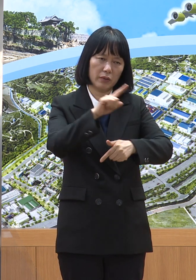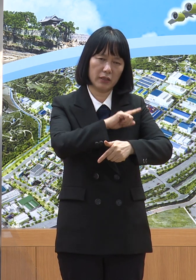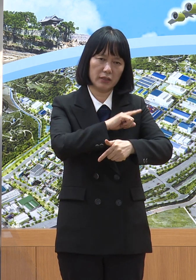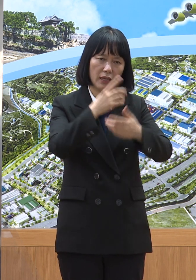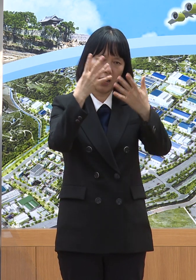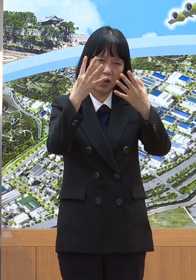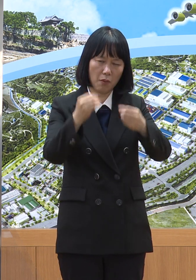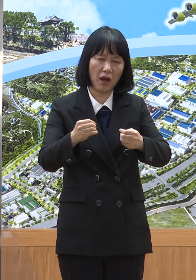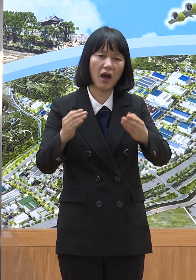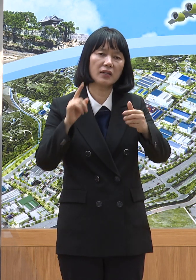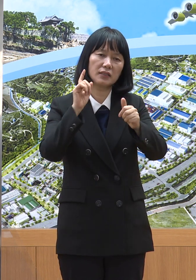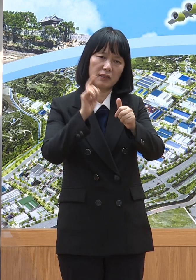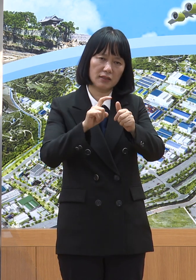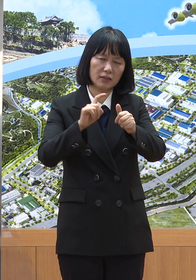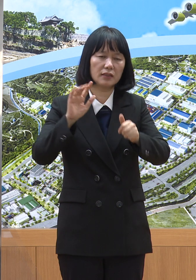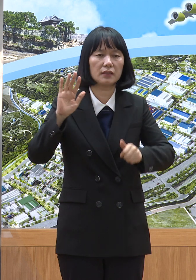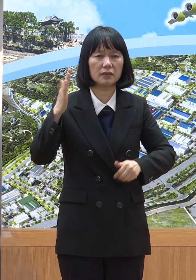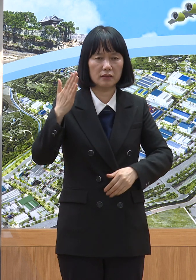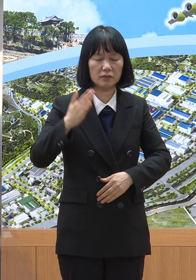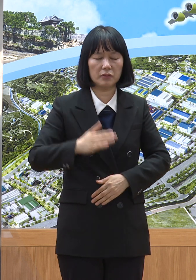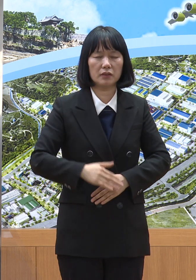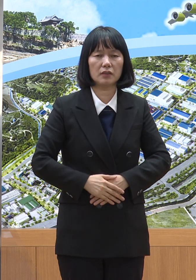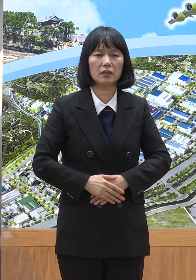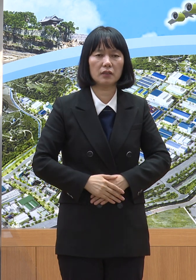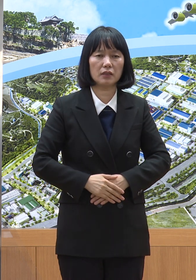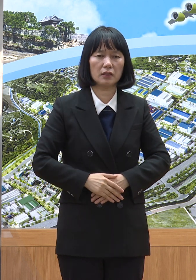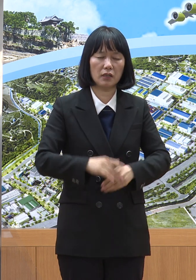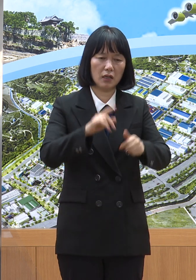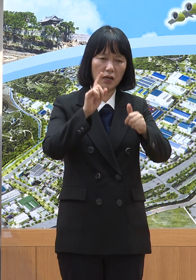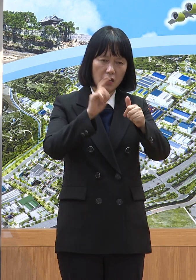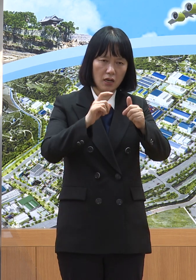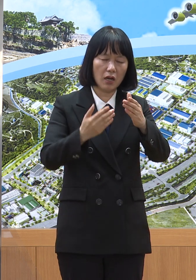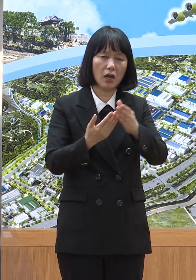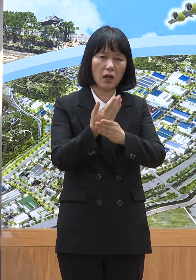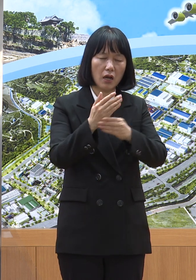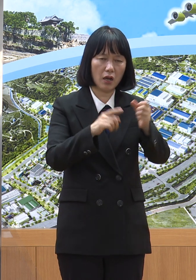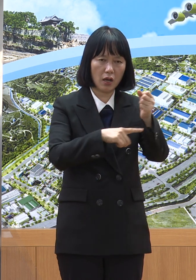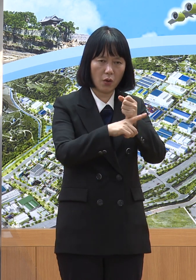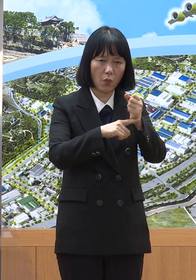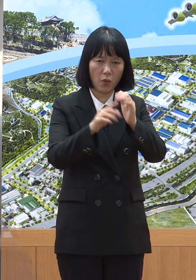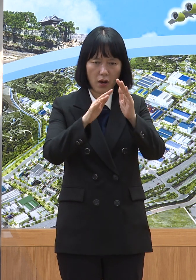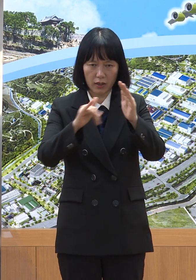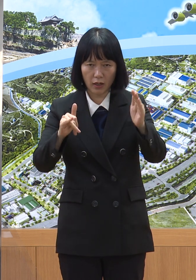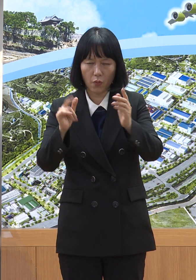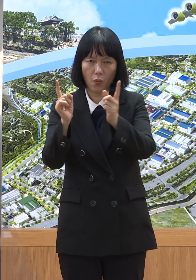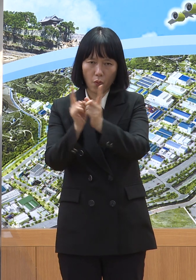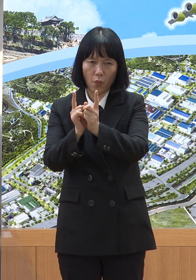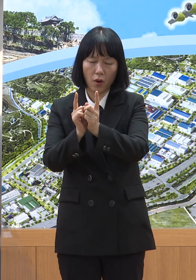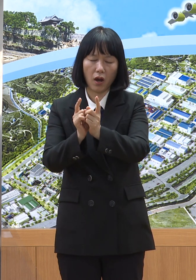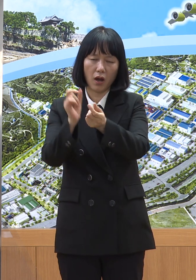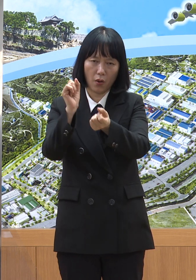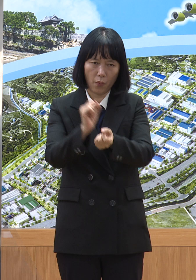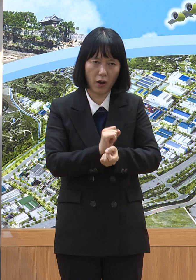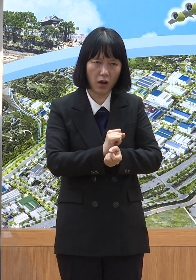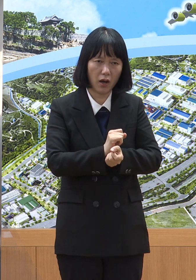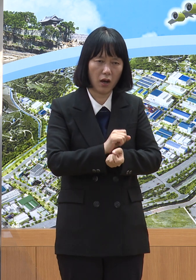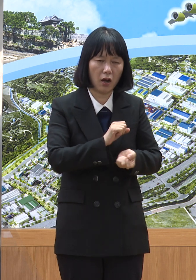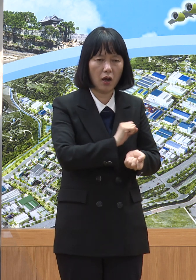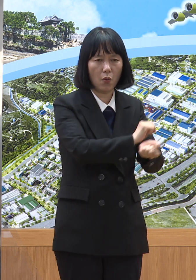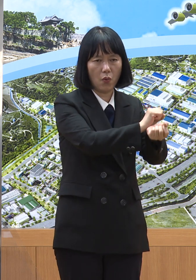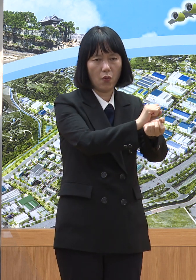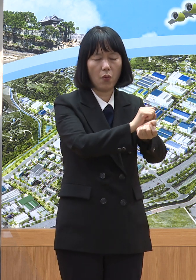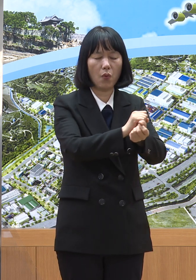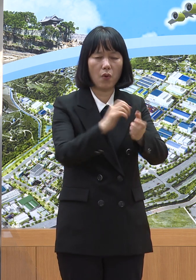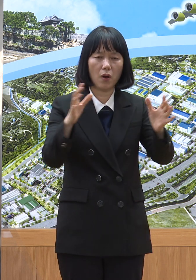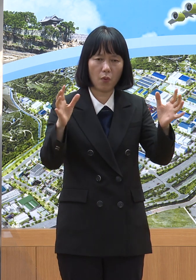발생 기록을 경신하였습니다. 발생 유형은 기확진자의 가족과 접촉자로 인한 전파